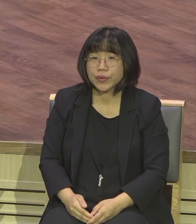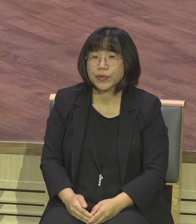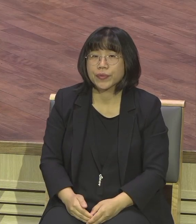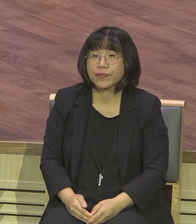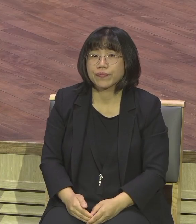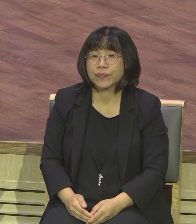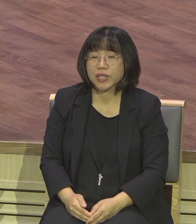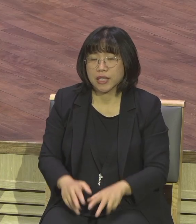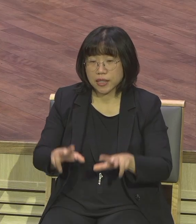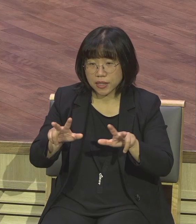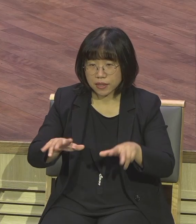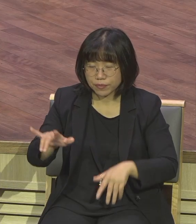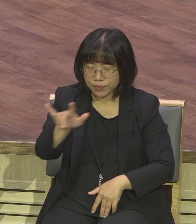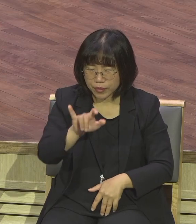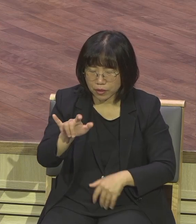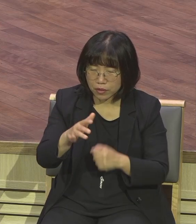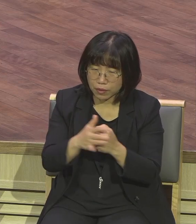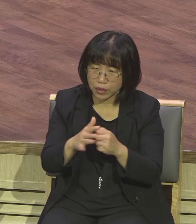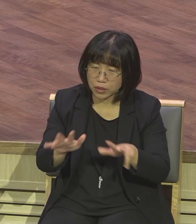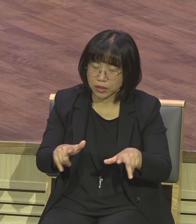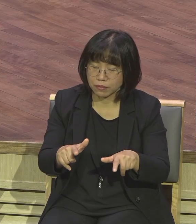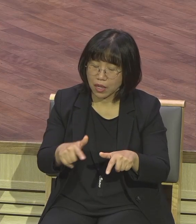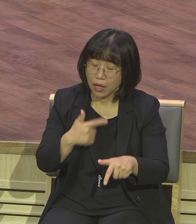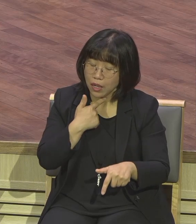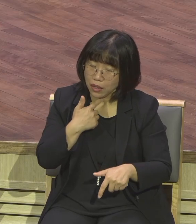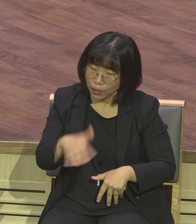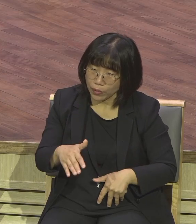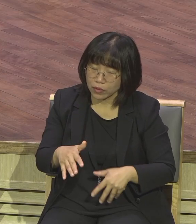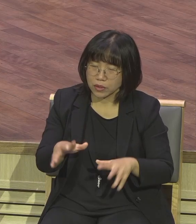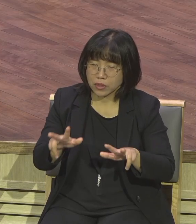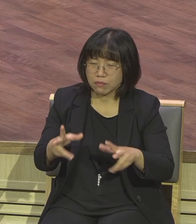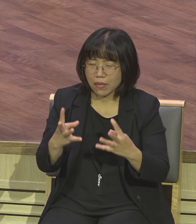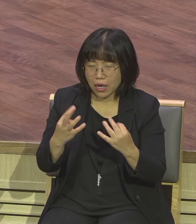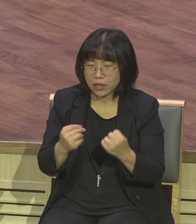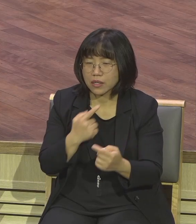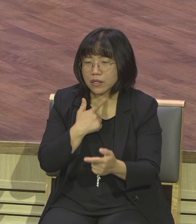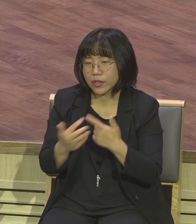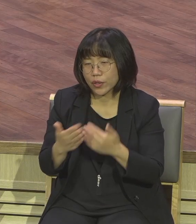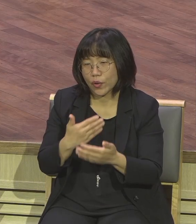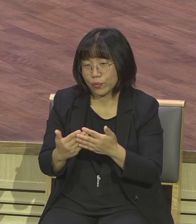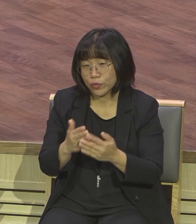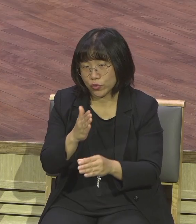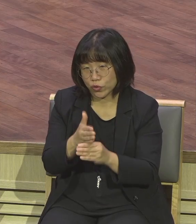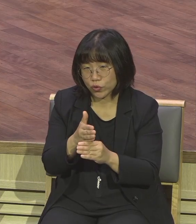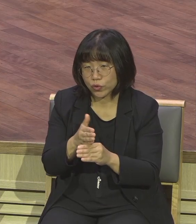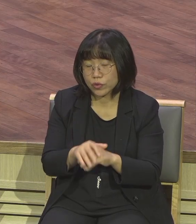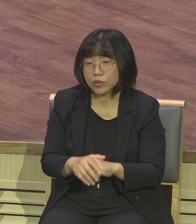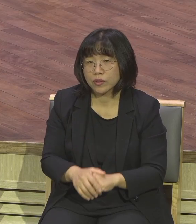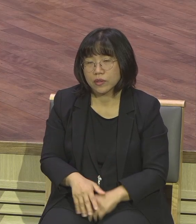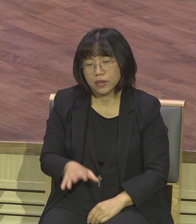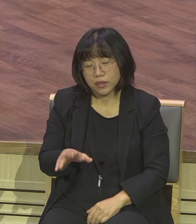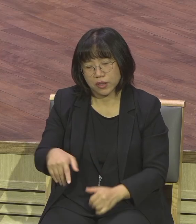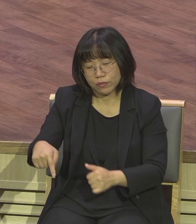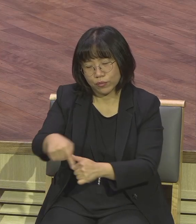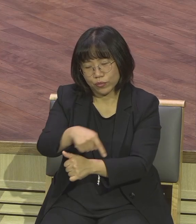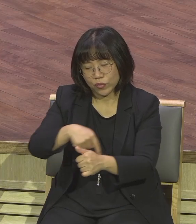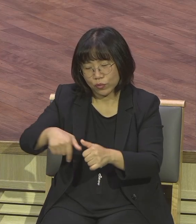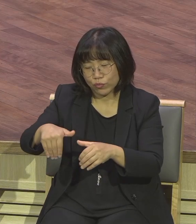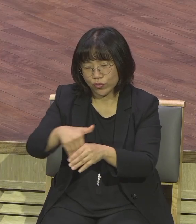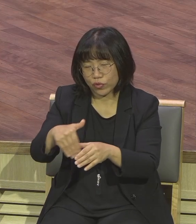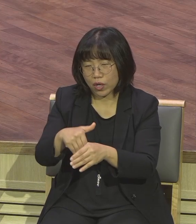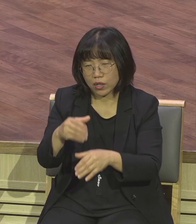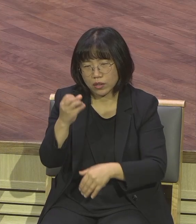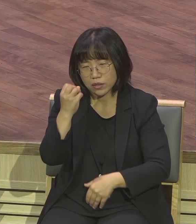번도 경험하지 못한 이런 지금 이 코로나로 인해서 뭐 지금 이런 우리가 이상한 지금 문화 속에서 지금